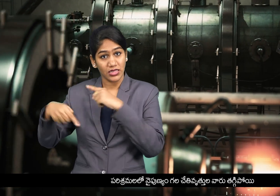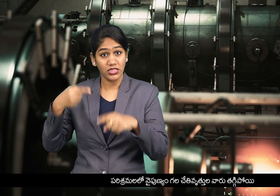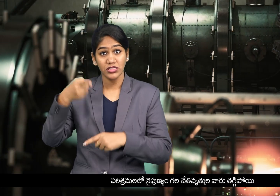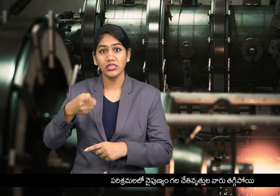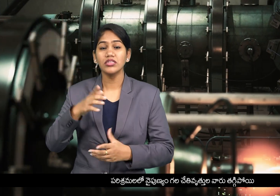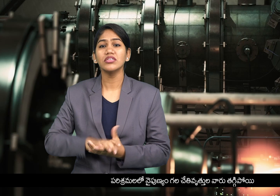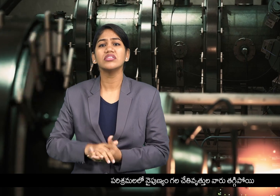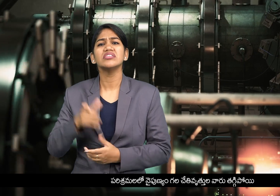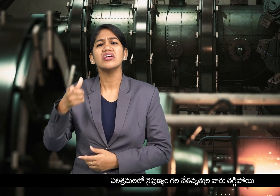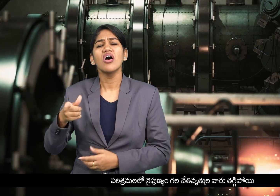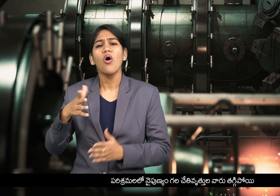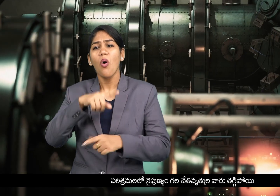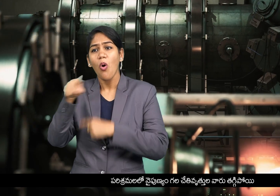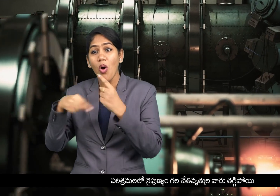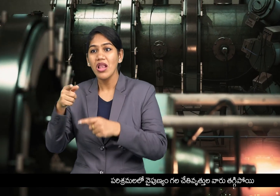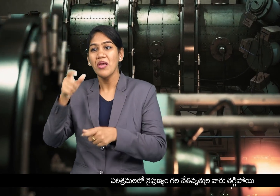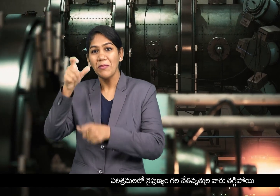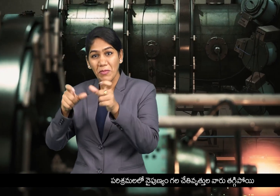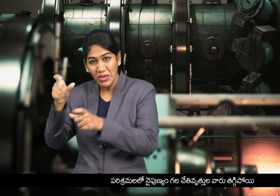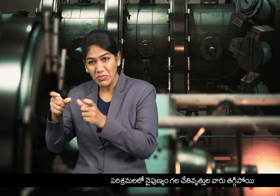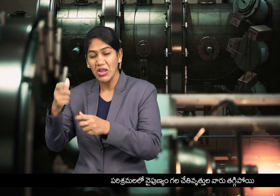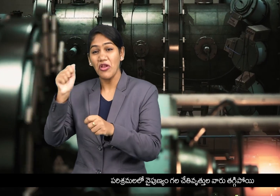పరిశ్రమలలో నైపుణ్యం గల చేతి వృత్తుల వారు తగ్గిపోయి